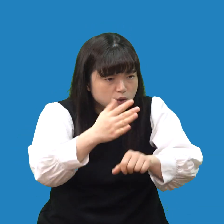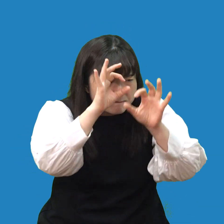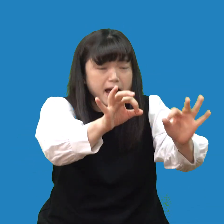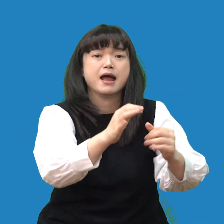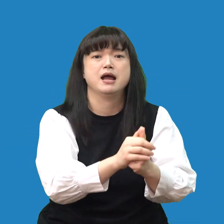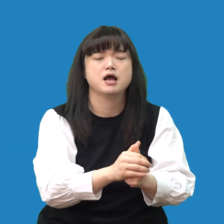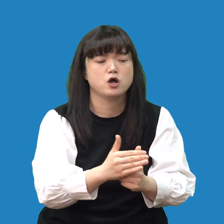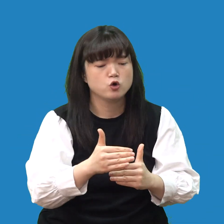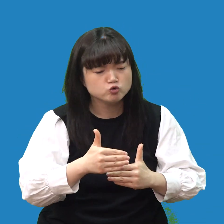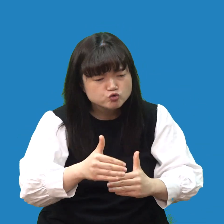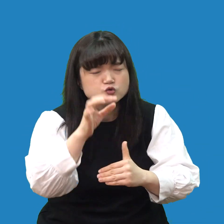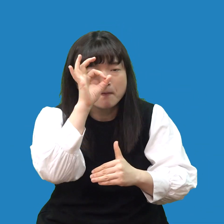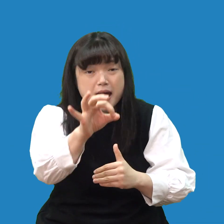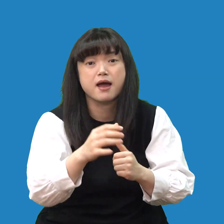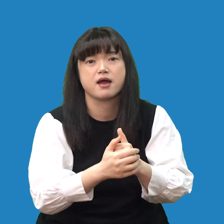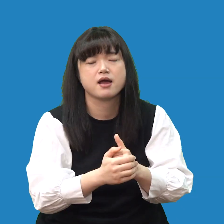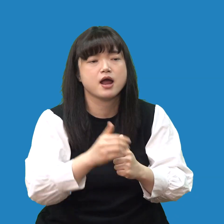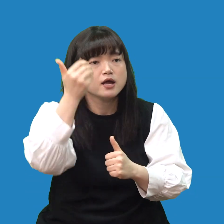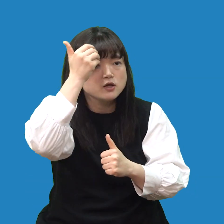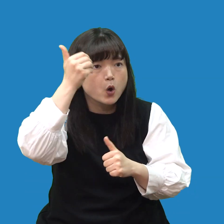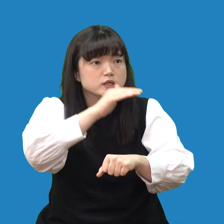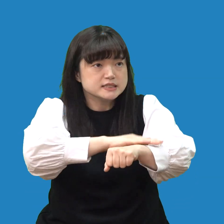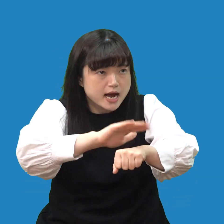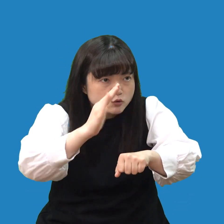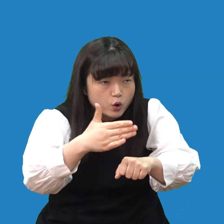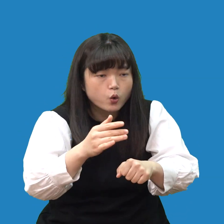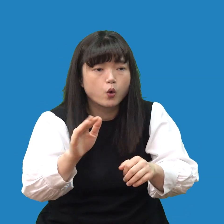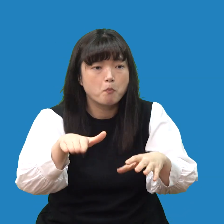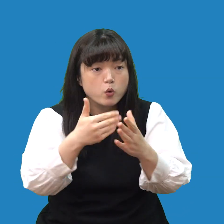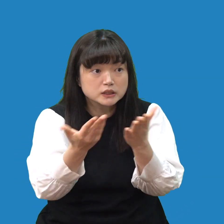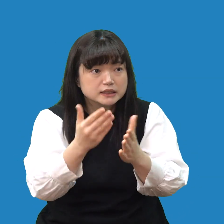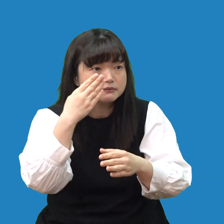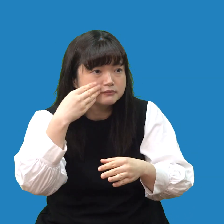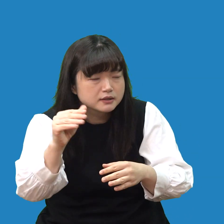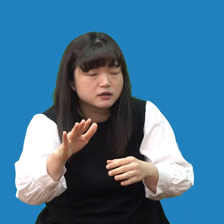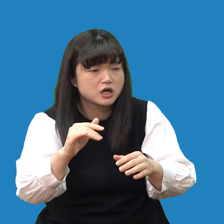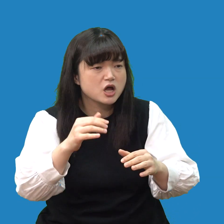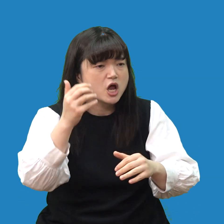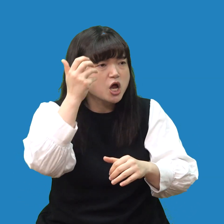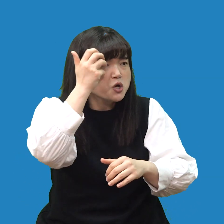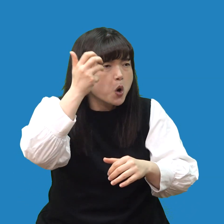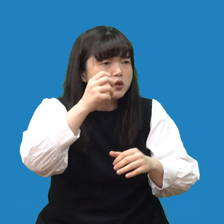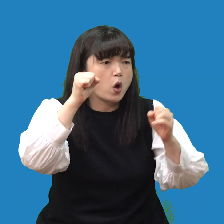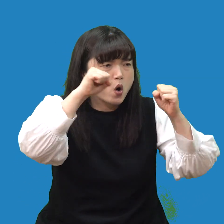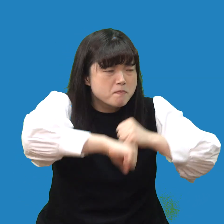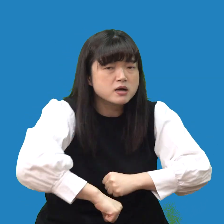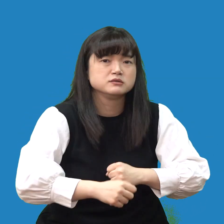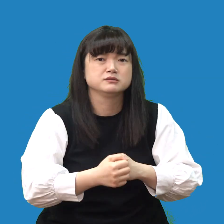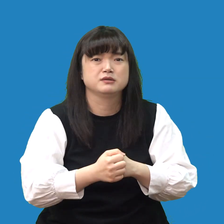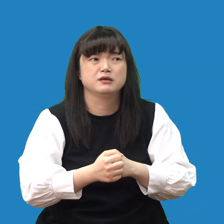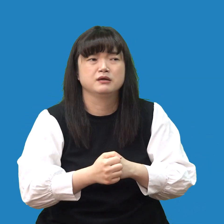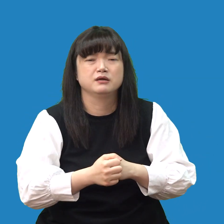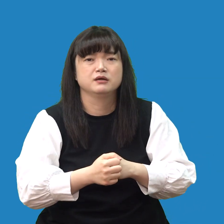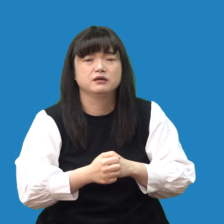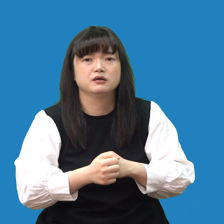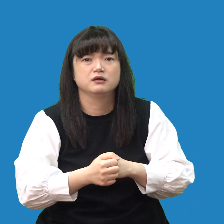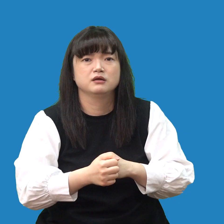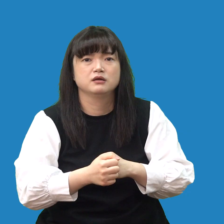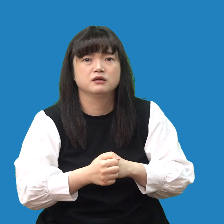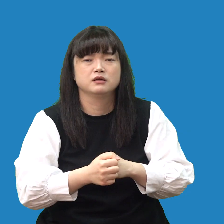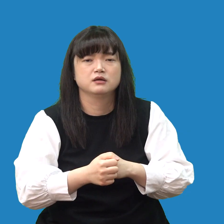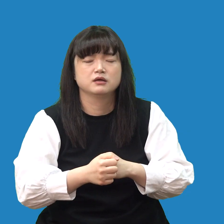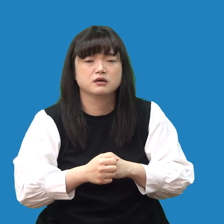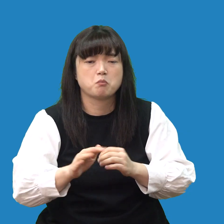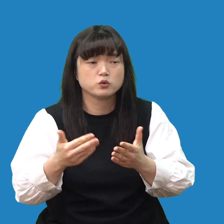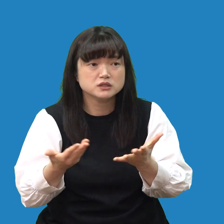보십시오. 순서를 봐야 됩니다. 영혼이 잘 되고 범사가 잘 되는지, 아니면 영혼은 엉망인데 그냥 범사가 잘 되는 것인지.